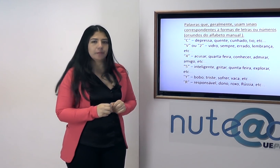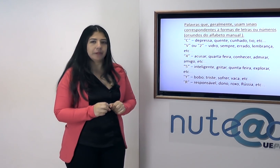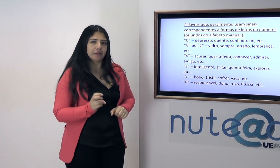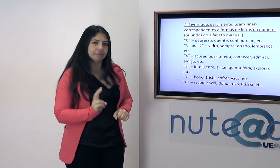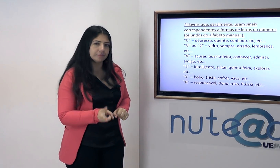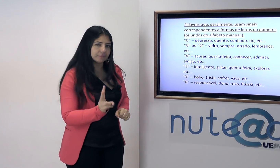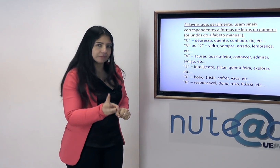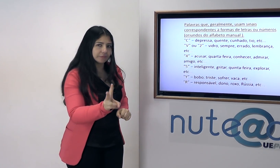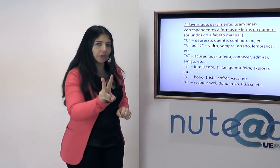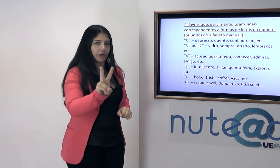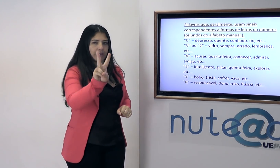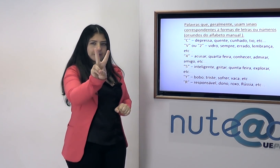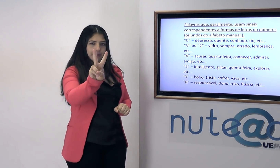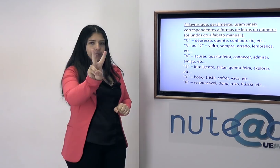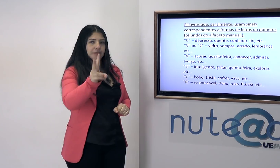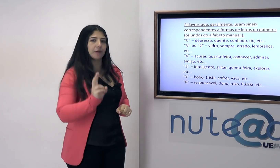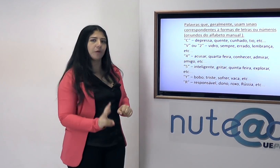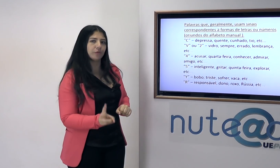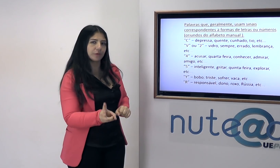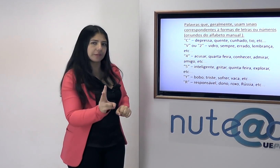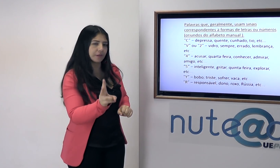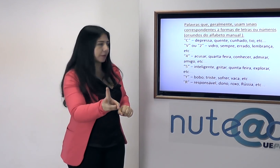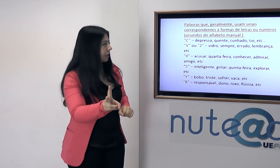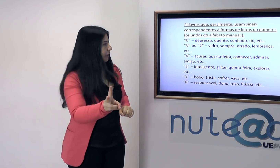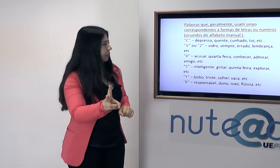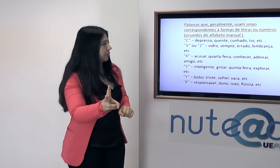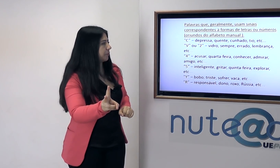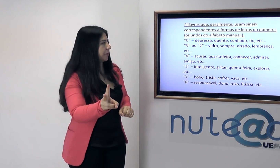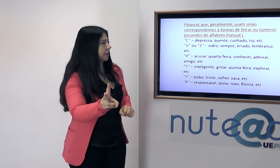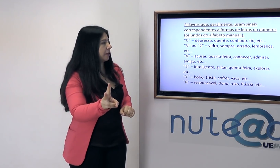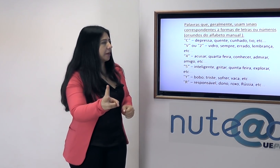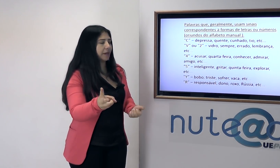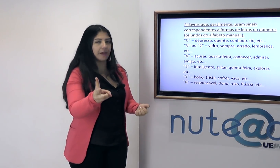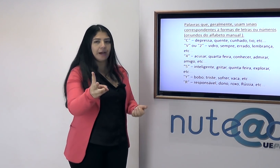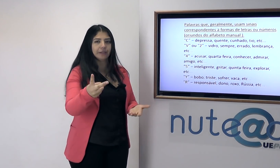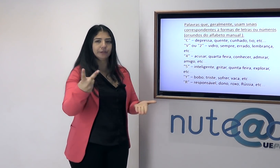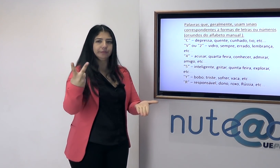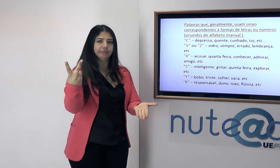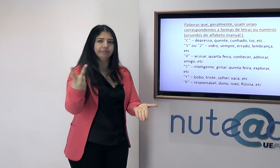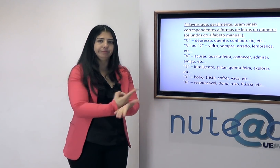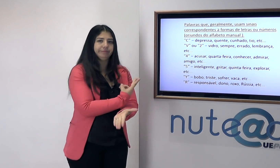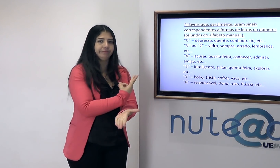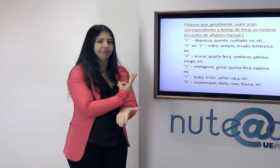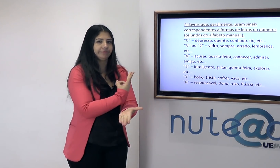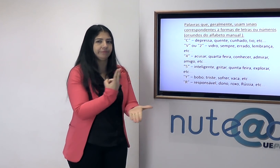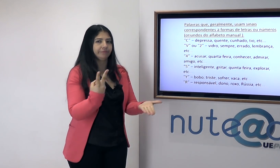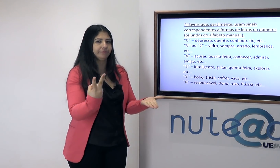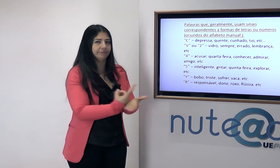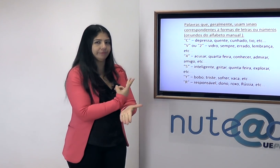Sempre. É sempre essa configuração aqui. Errado.